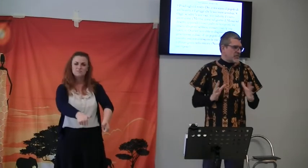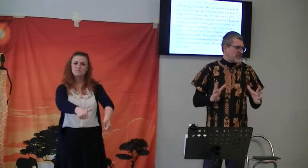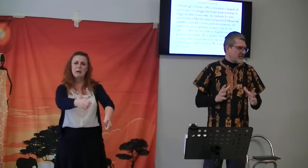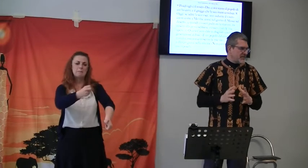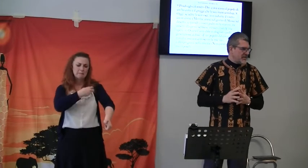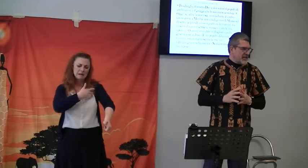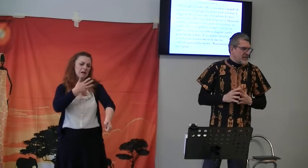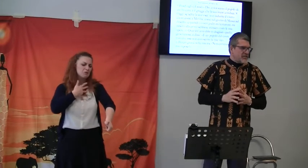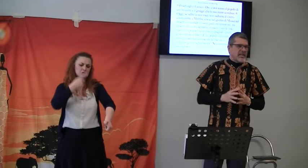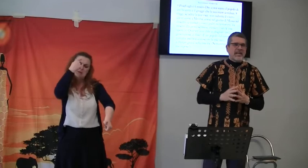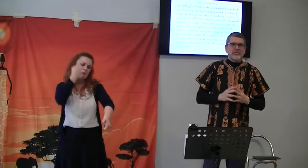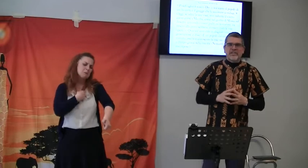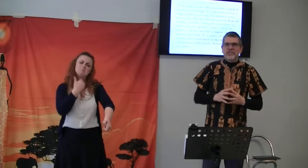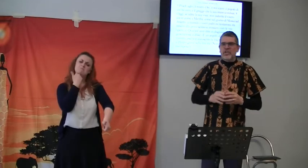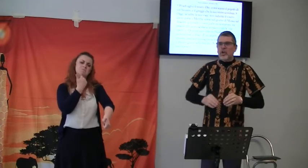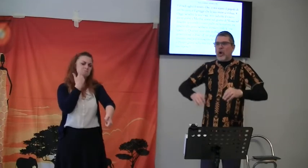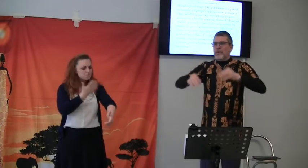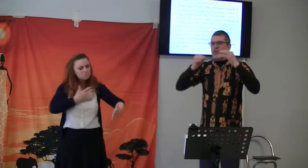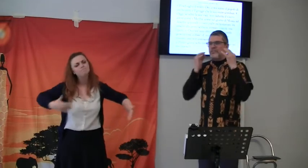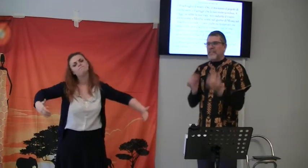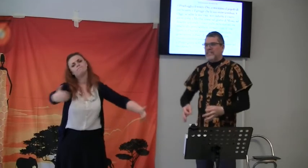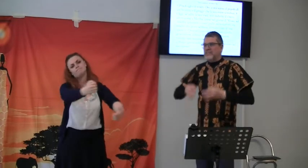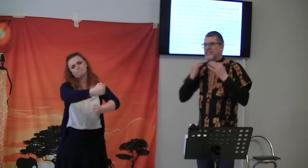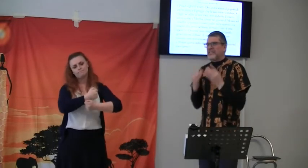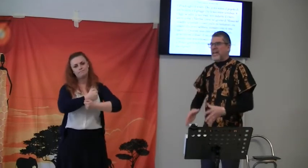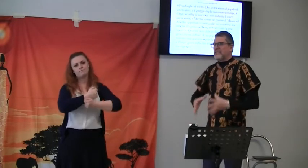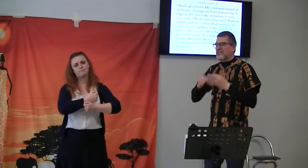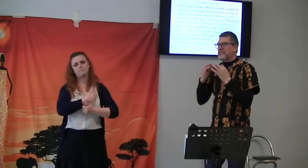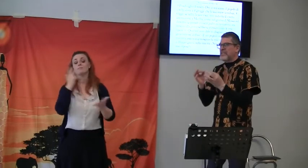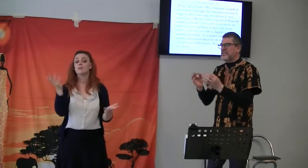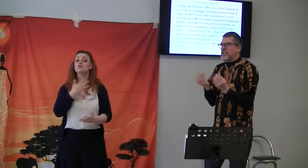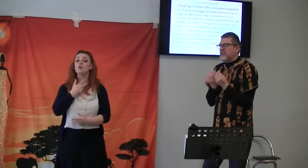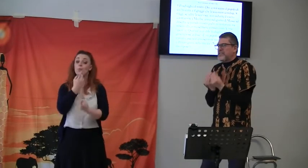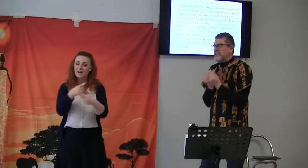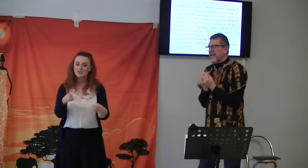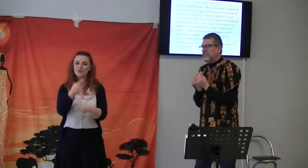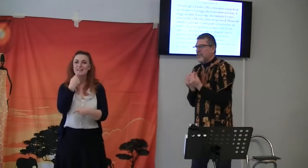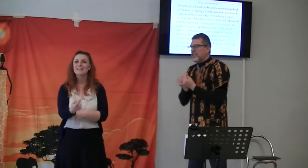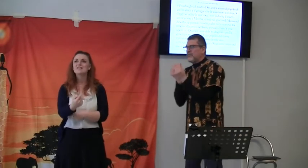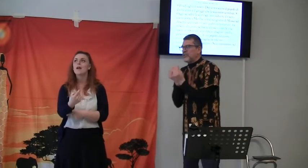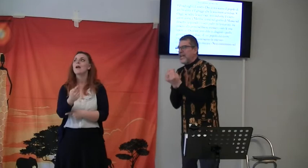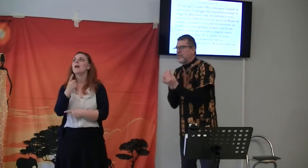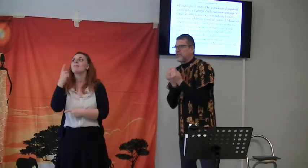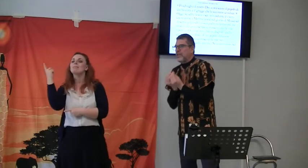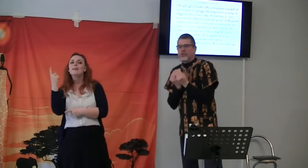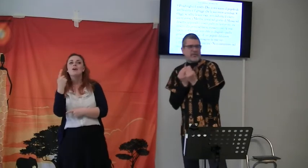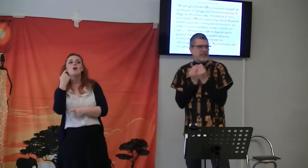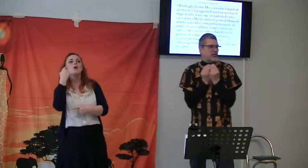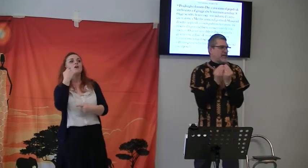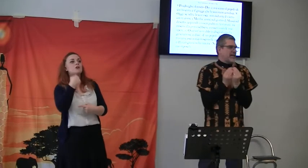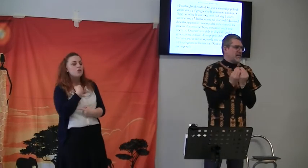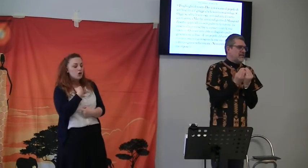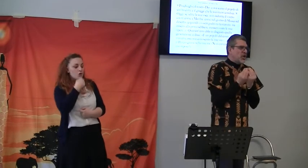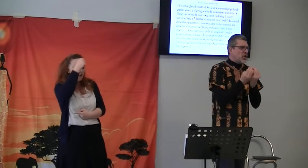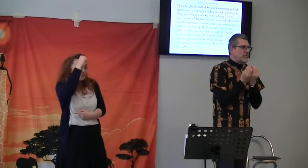sulla croce per te. C'è il canto che dice, come potrei dimenticarmi di te se io ho versato il mio sangue sulla croce per i